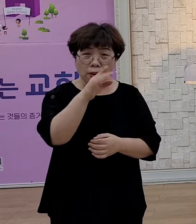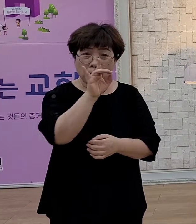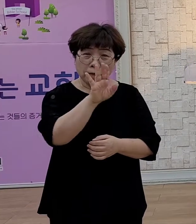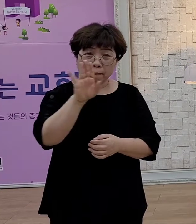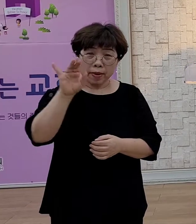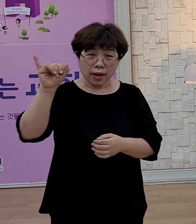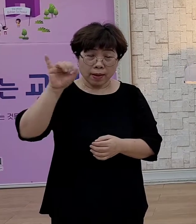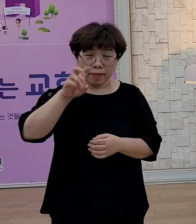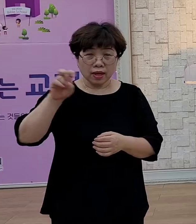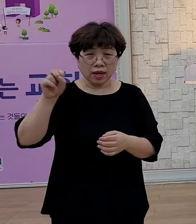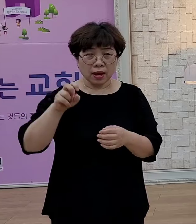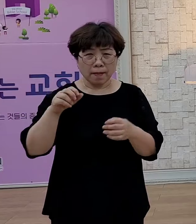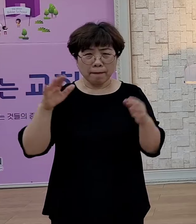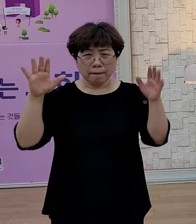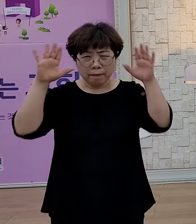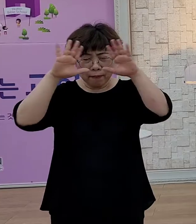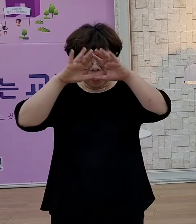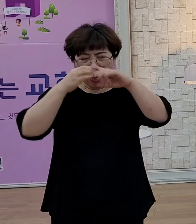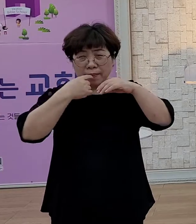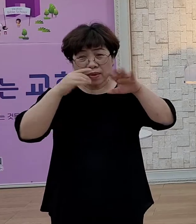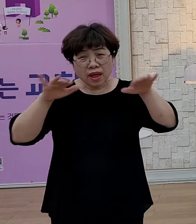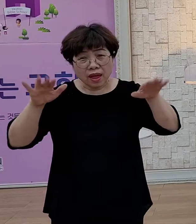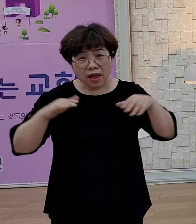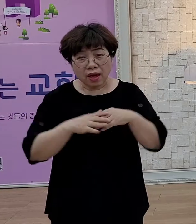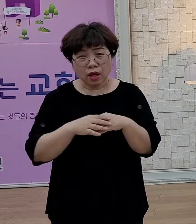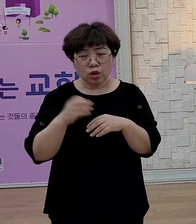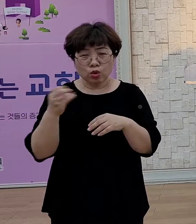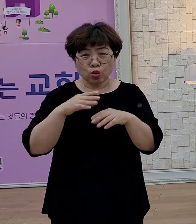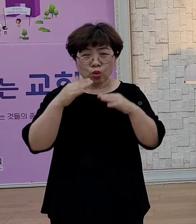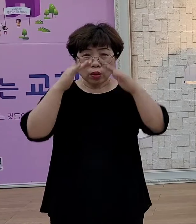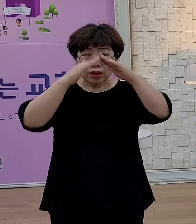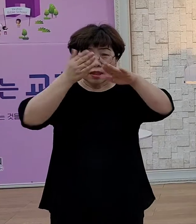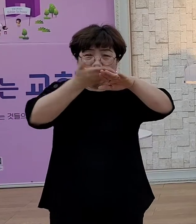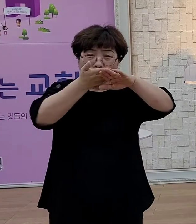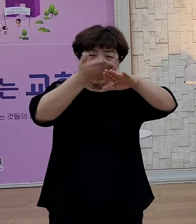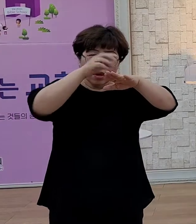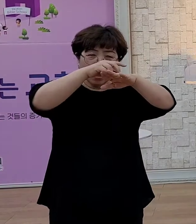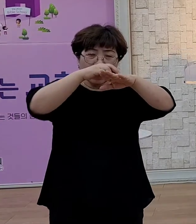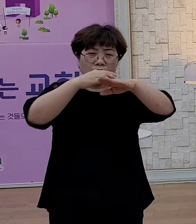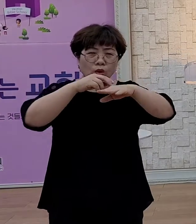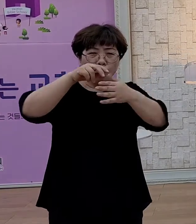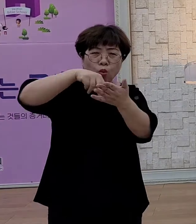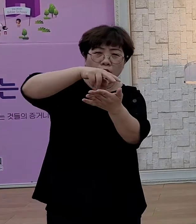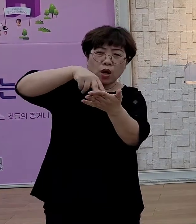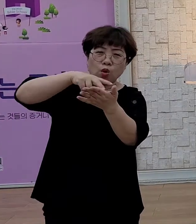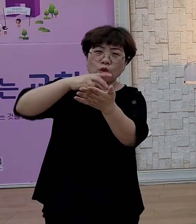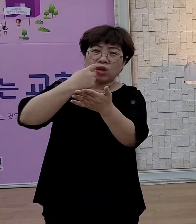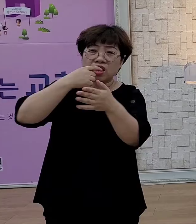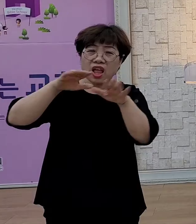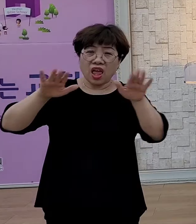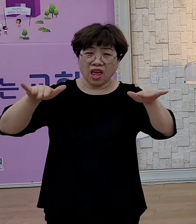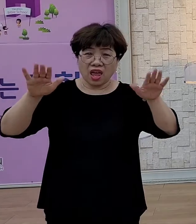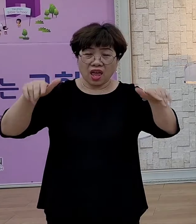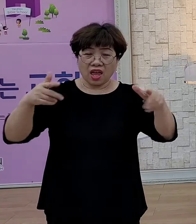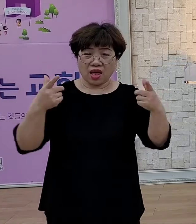그러죠. 그리고 지붕 위에 외로운 참새 같다.